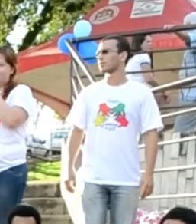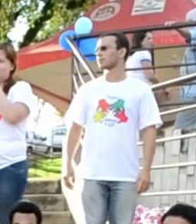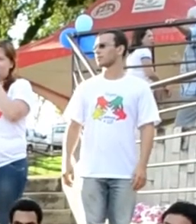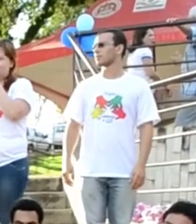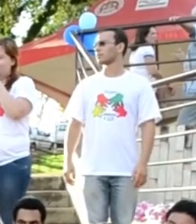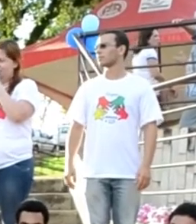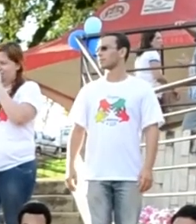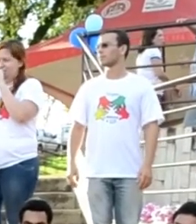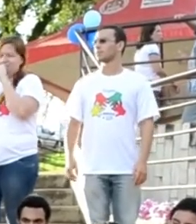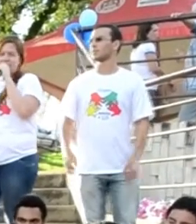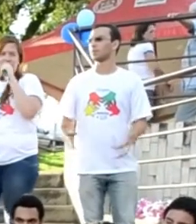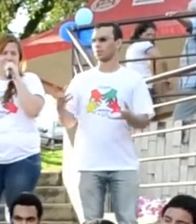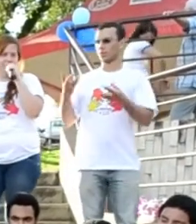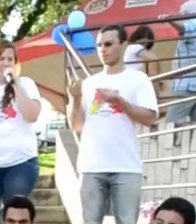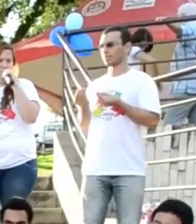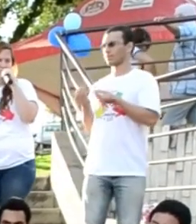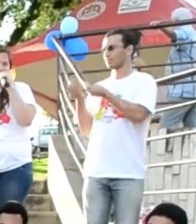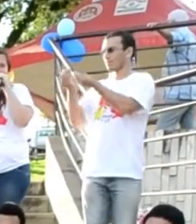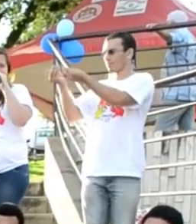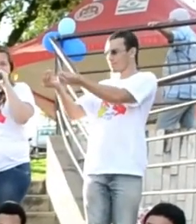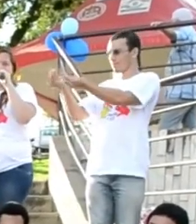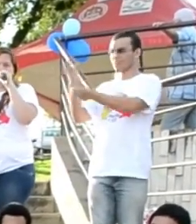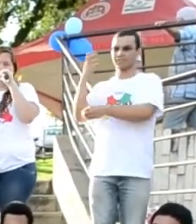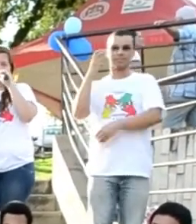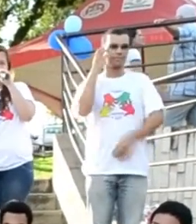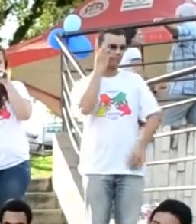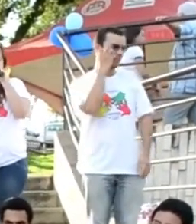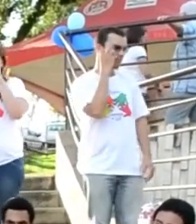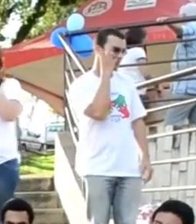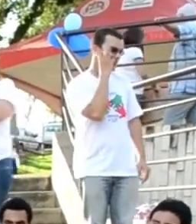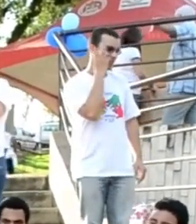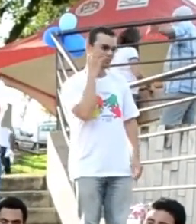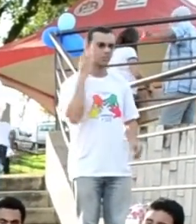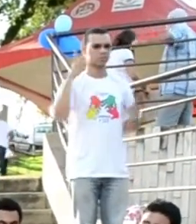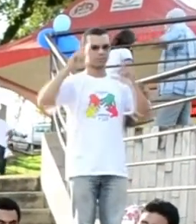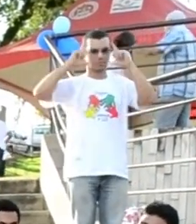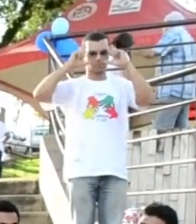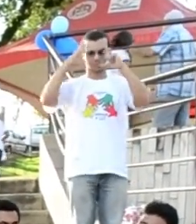a entrega simbólica do prédio, para fotografias.